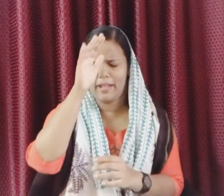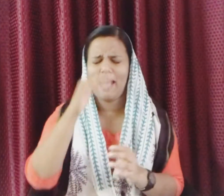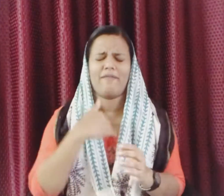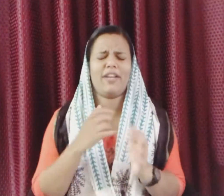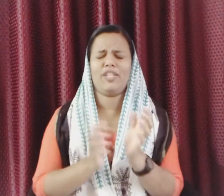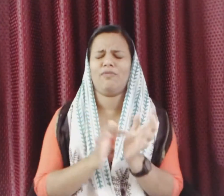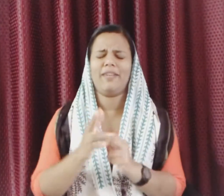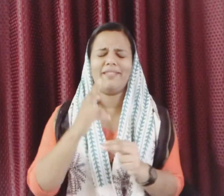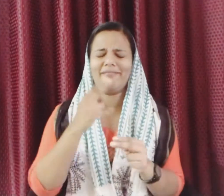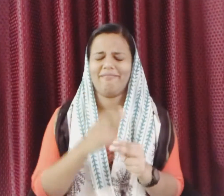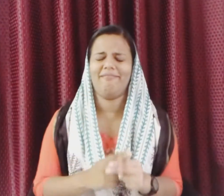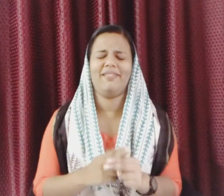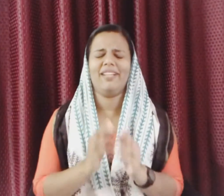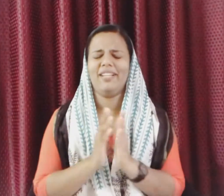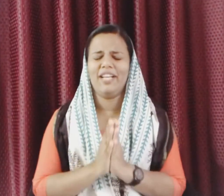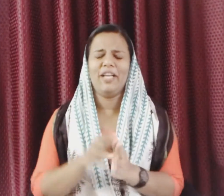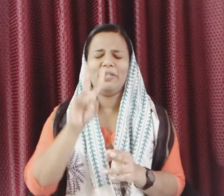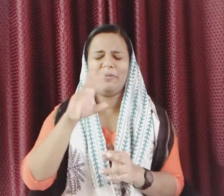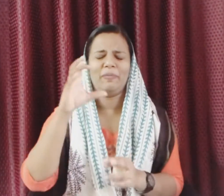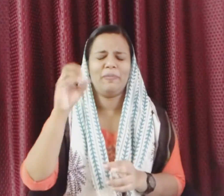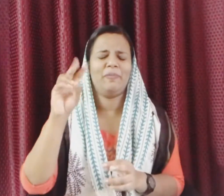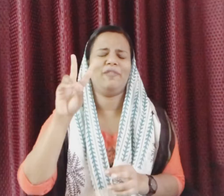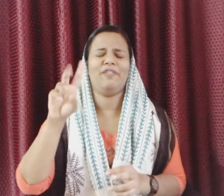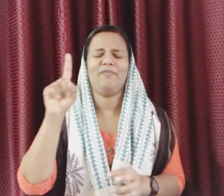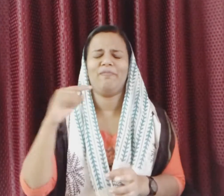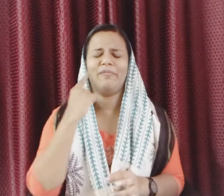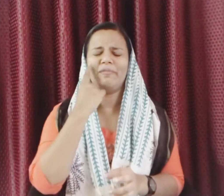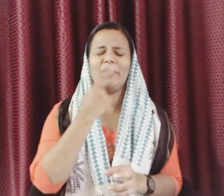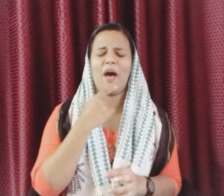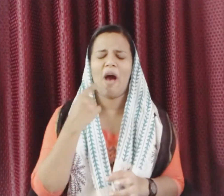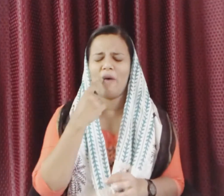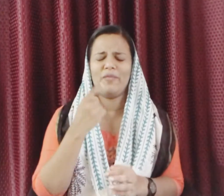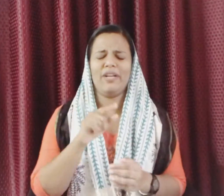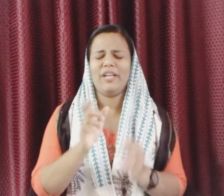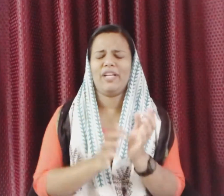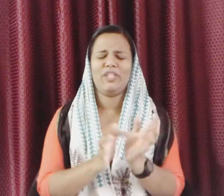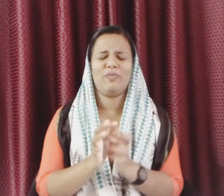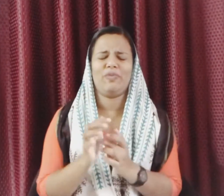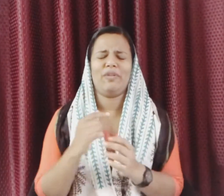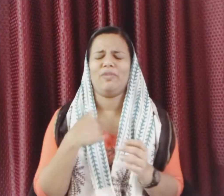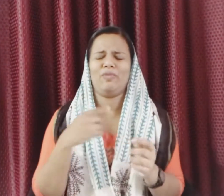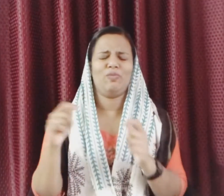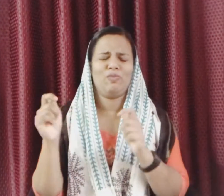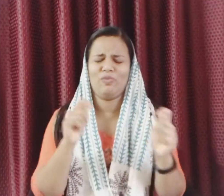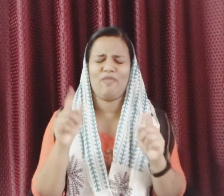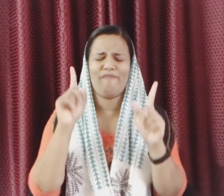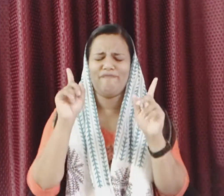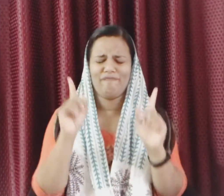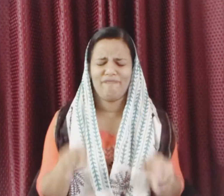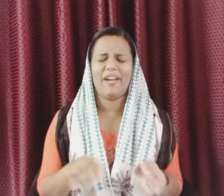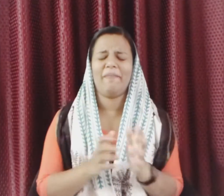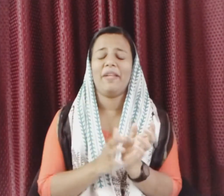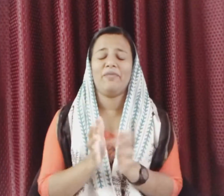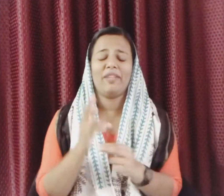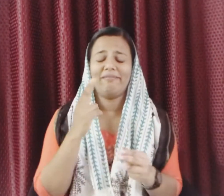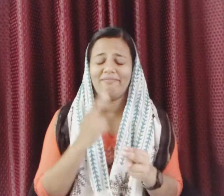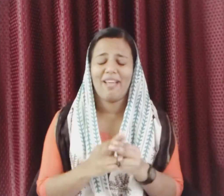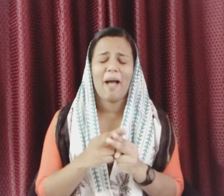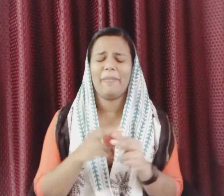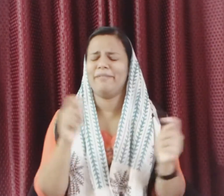പിതാവ് യേശുവിൻ്റെ നാമത്തിൽ ഞങ്ങൾ ഒരുമിച്ച് പ്രാർത്ഥിക്കും. 2021 ഞങ്ങളുടെ നാവ് യേശുവിൻ്റെ നാമത്തിൽ കൺട്രോൾഡാകട്ടെ, യേശുവിൻ്റെ നാമത്തിൽ